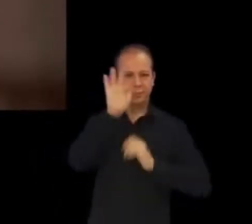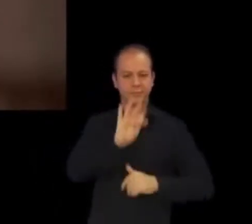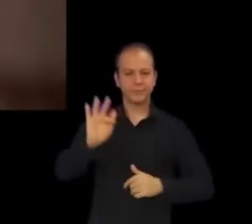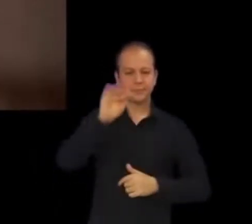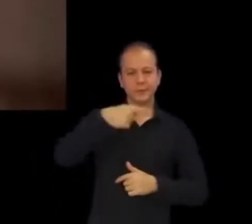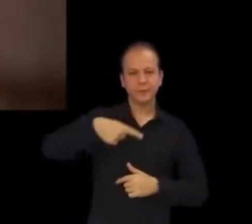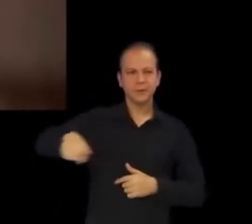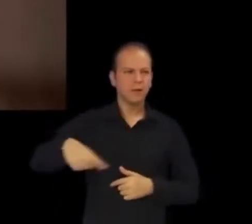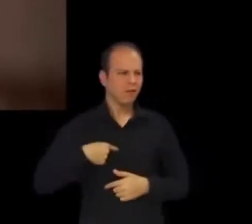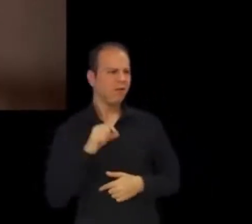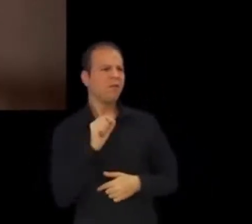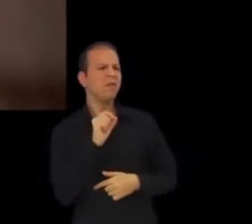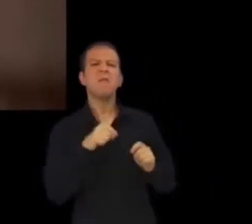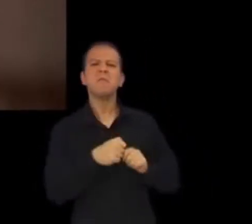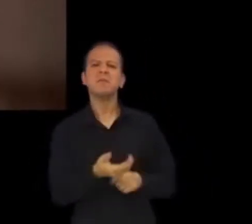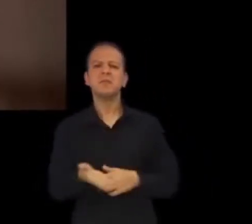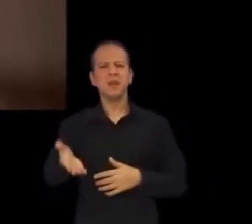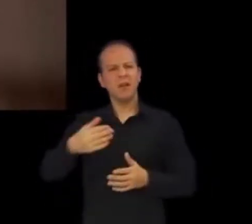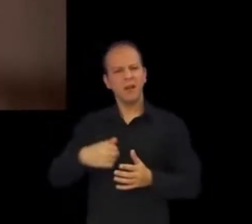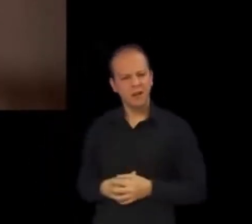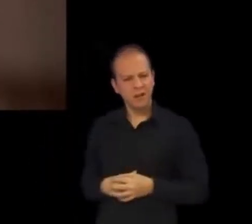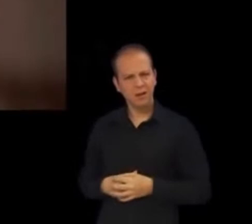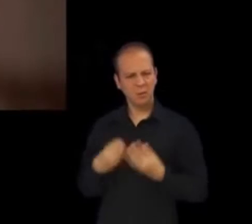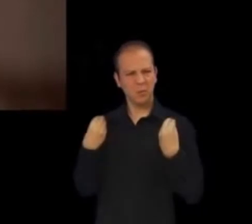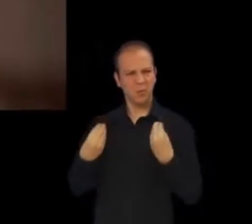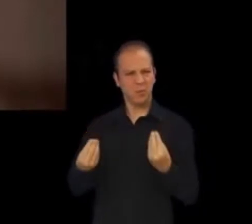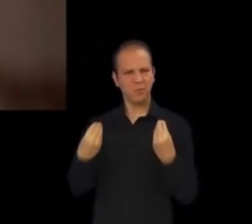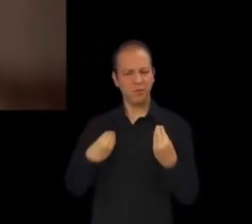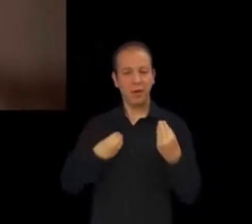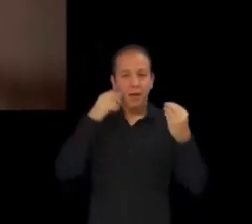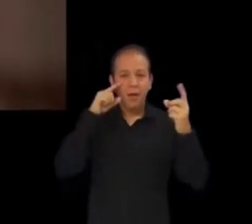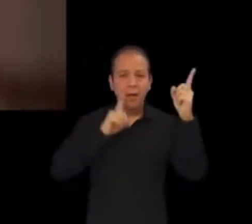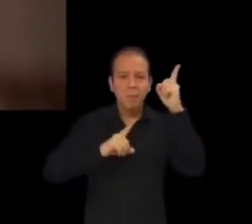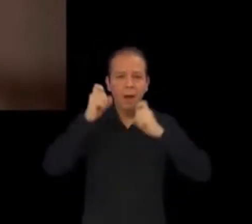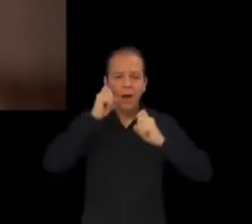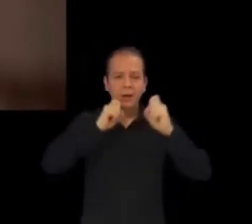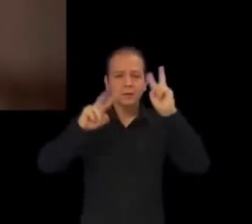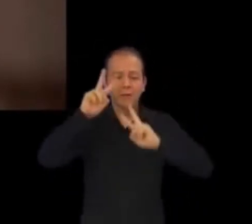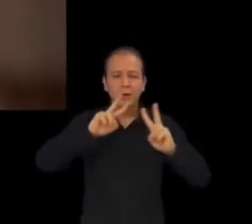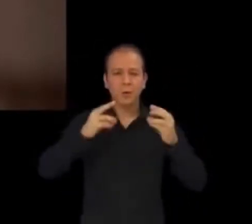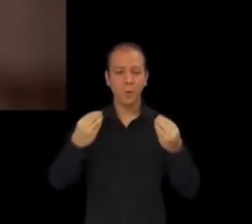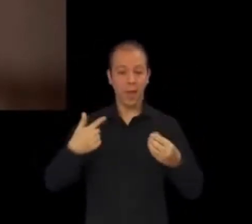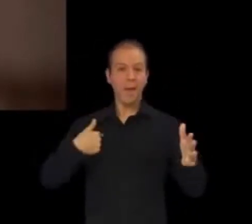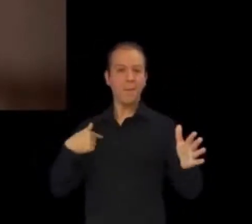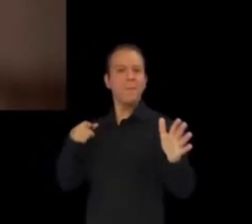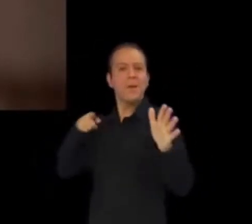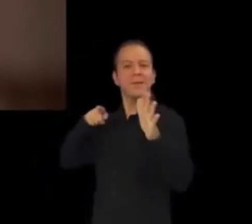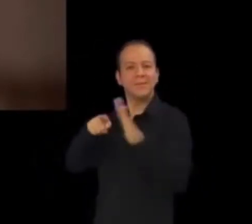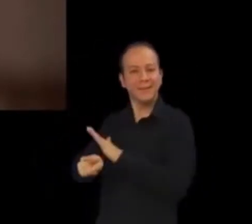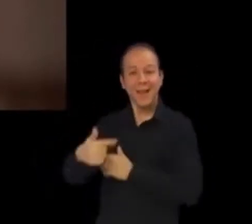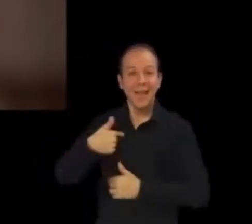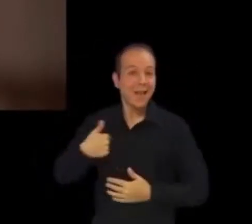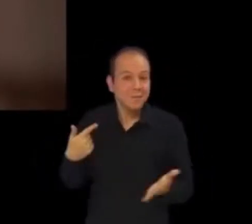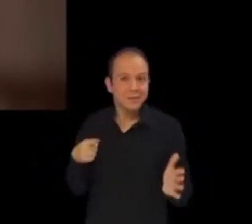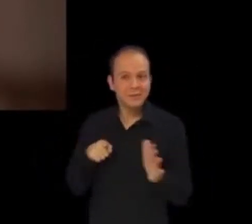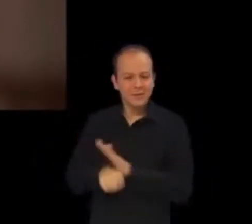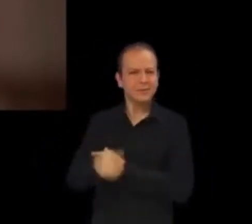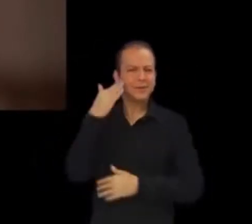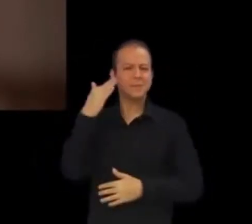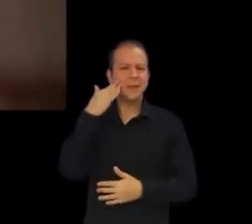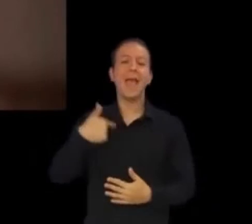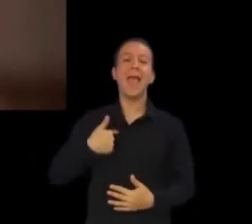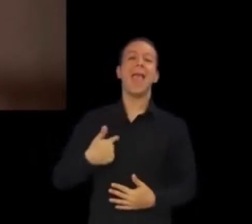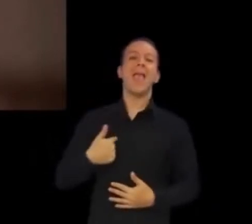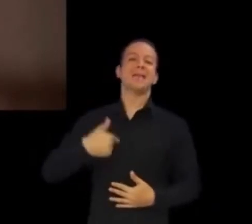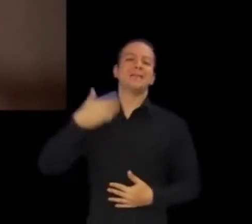USP, quando eu fiz, falou, o que essa menina vai fazer aqui na sala? Só a imagem. Eu falei, eu que estou perguntando o que eu vou fazer aqui. Ah,